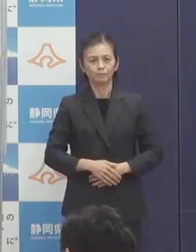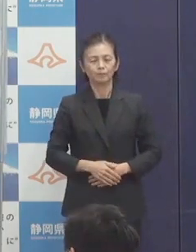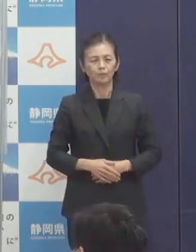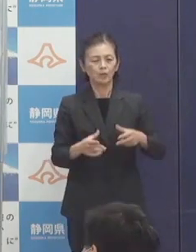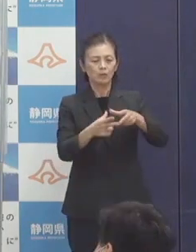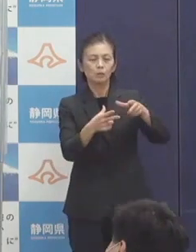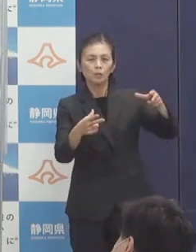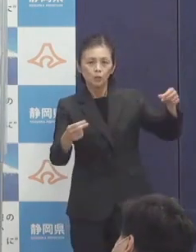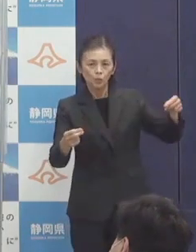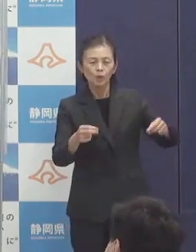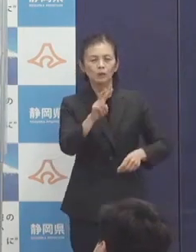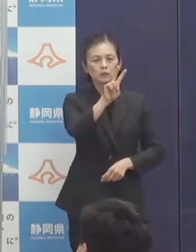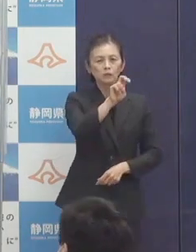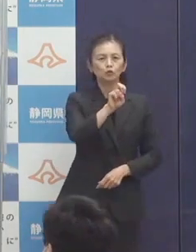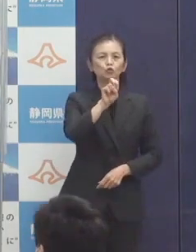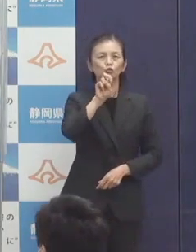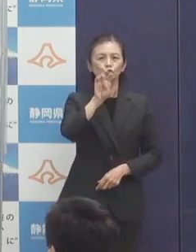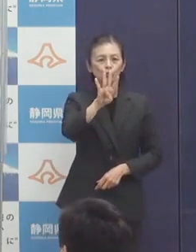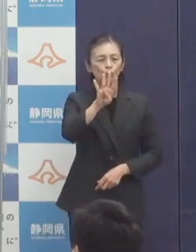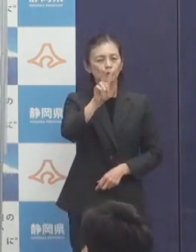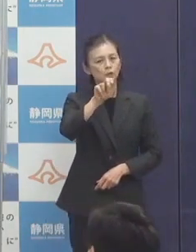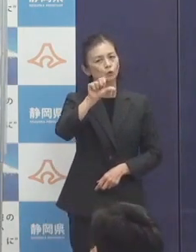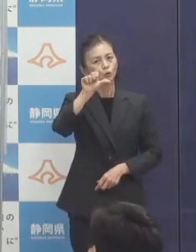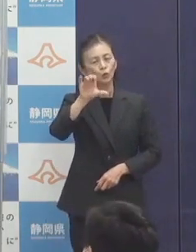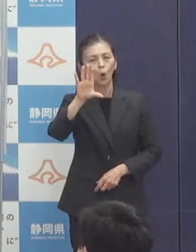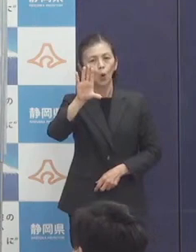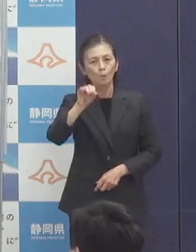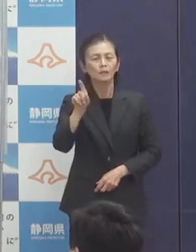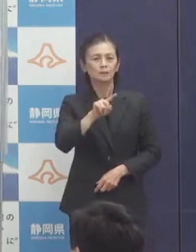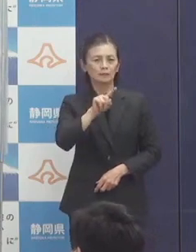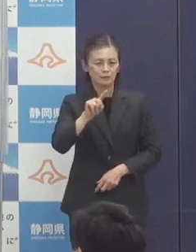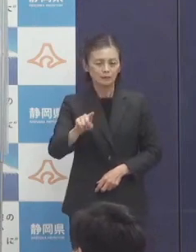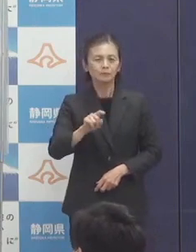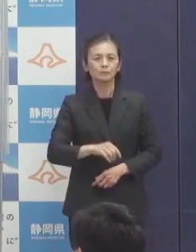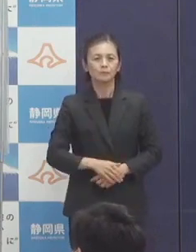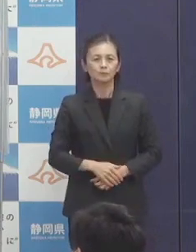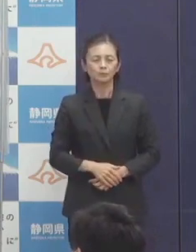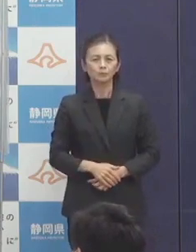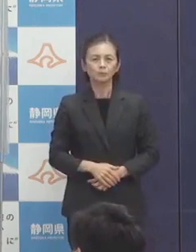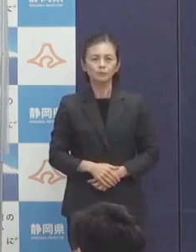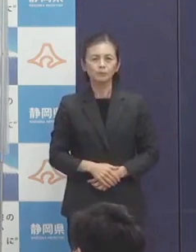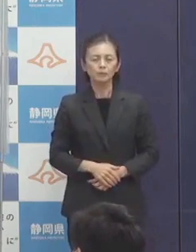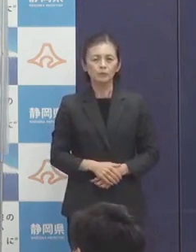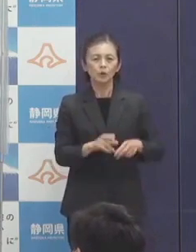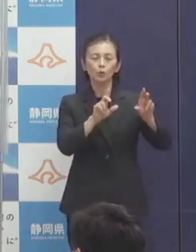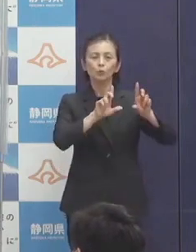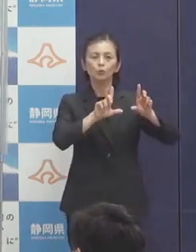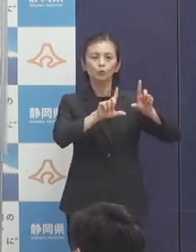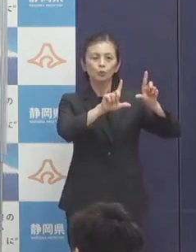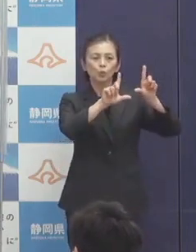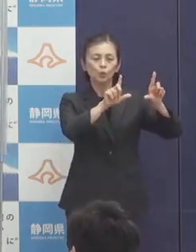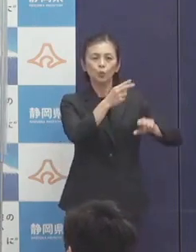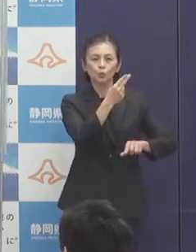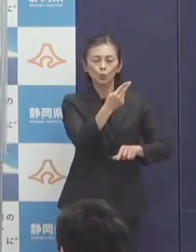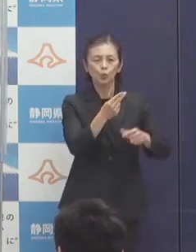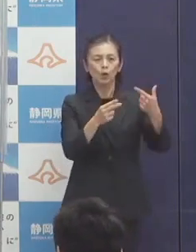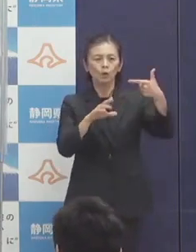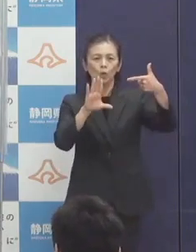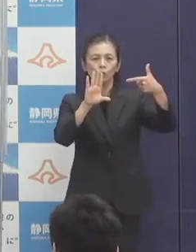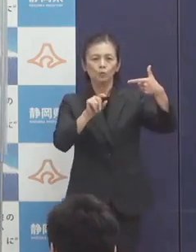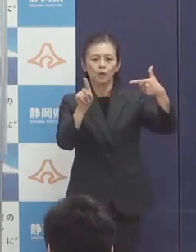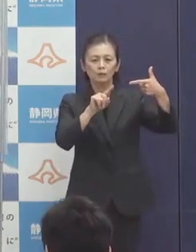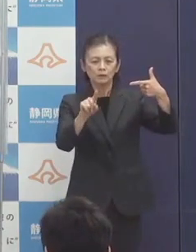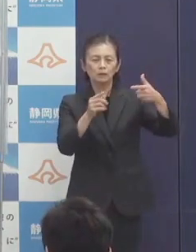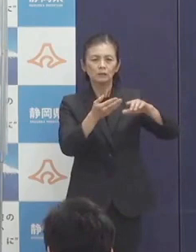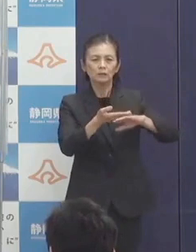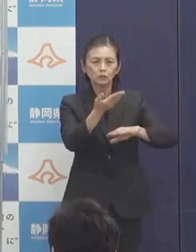日本全体では24、5万という状況になっておりまして、そして東京だけで6万人以上、首